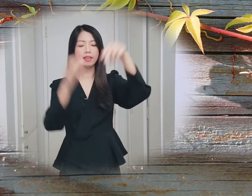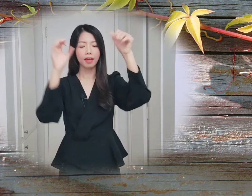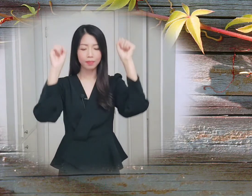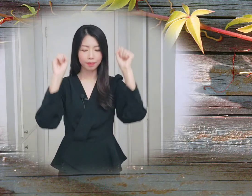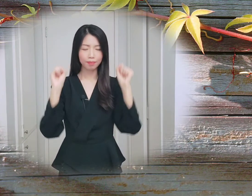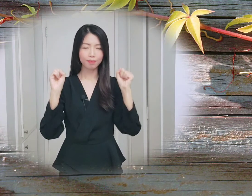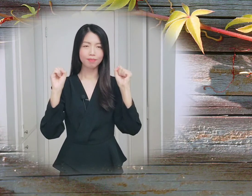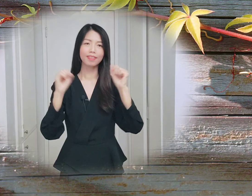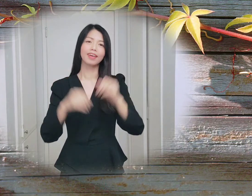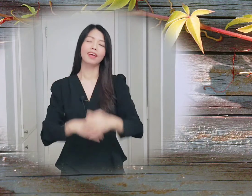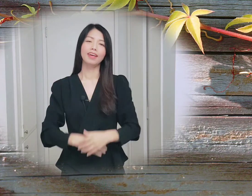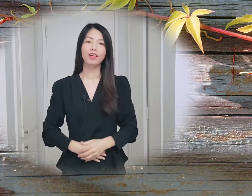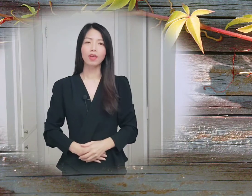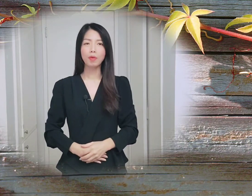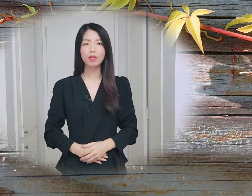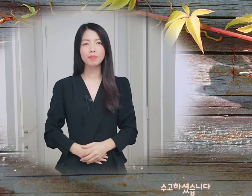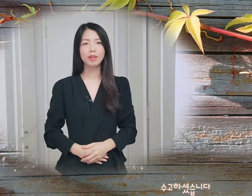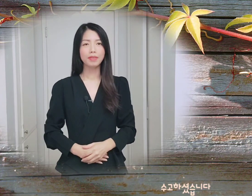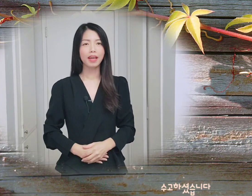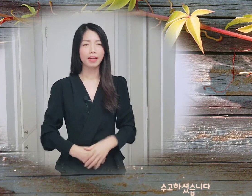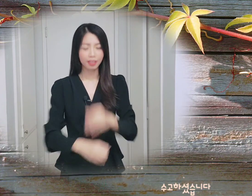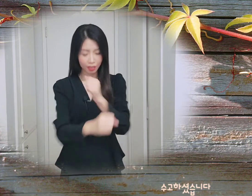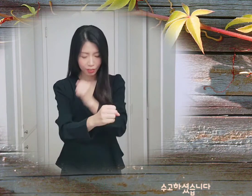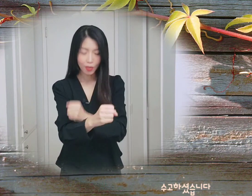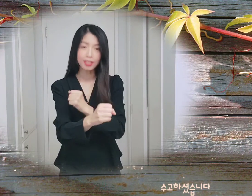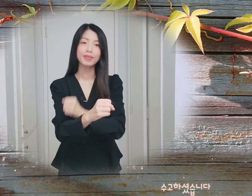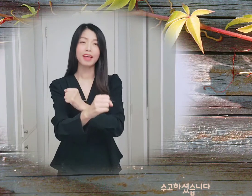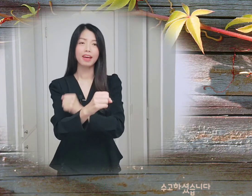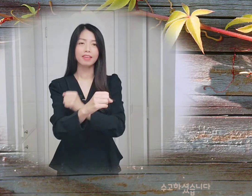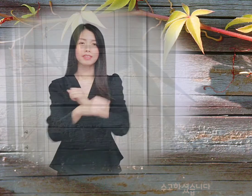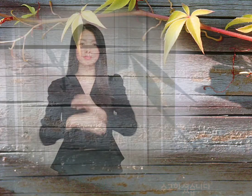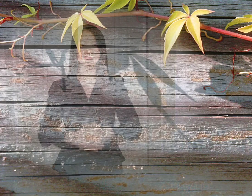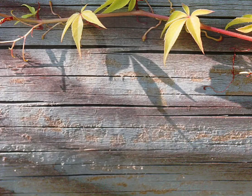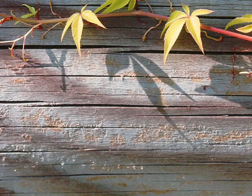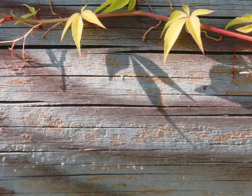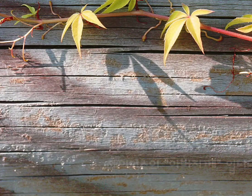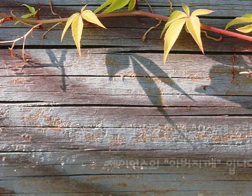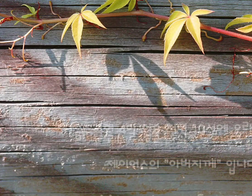서 있네. 이렇게 표현하시면 됩니다. 수고하셨습니다.